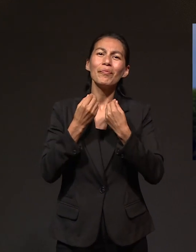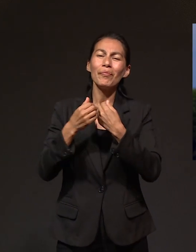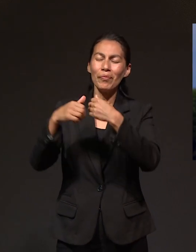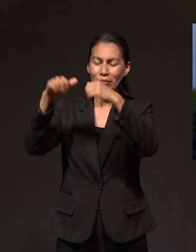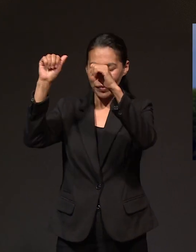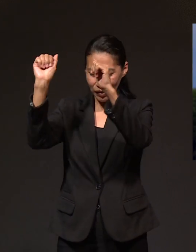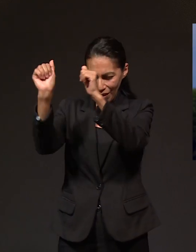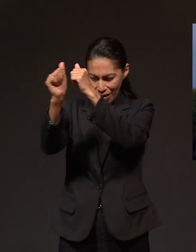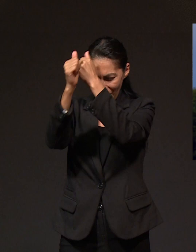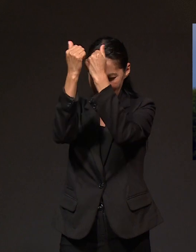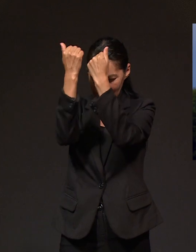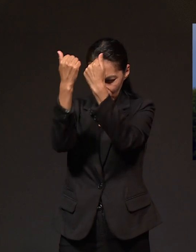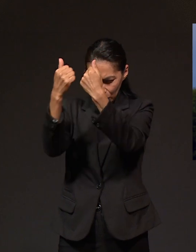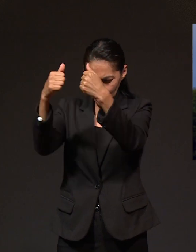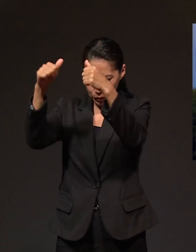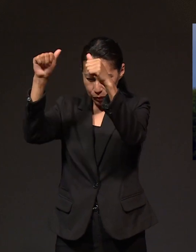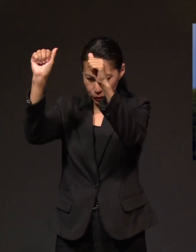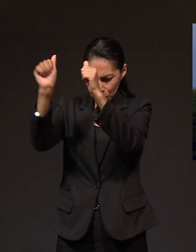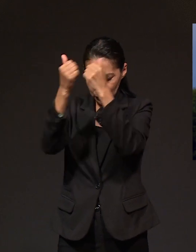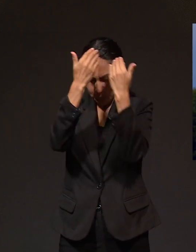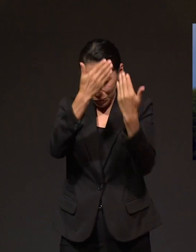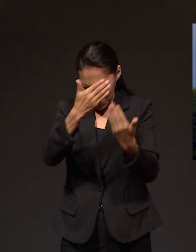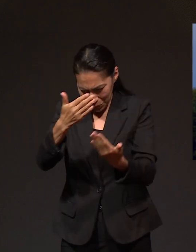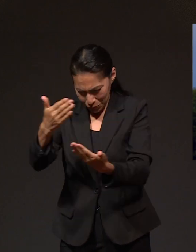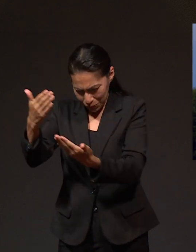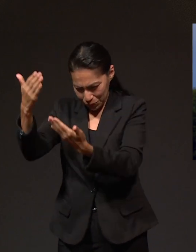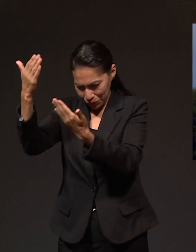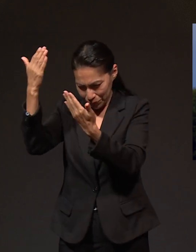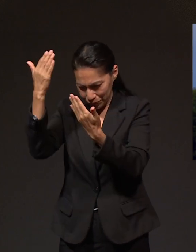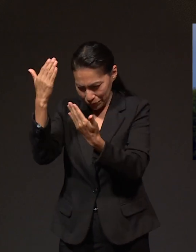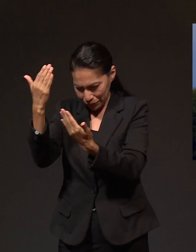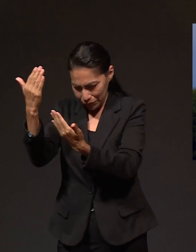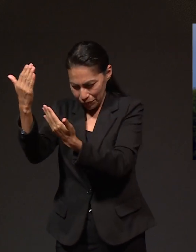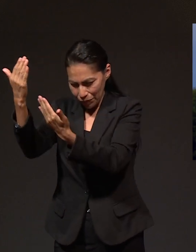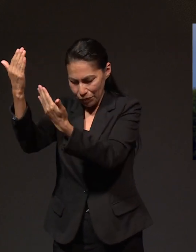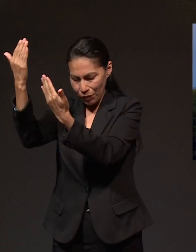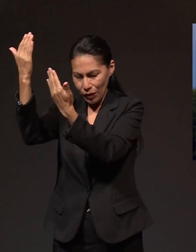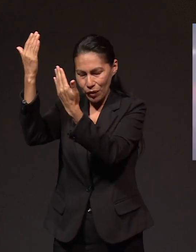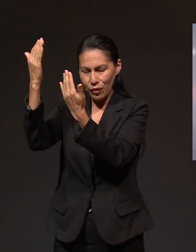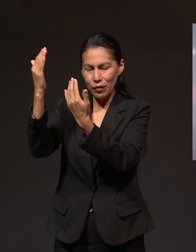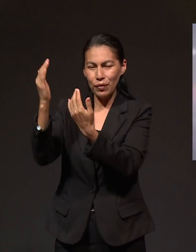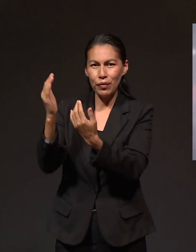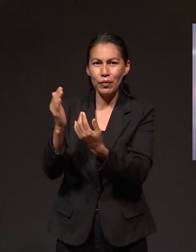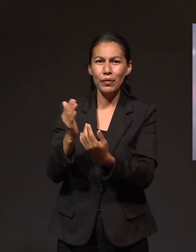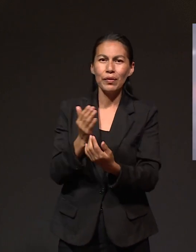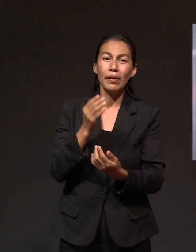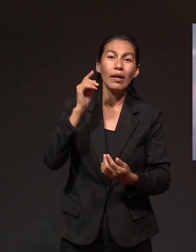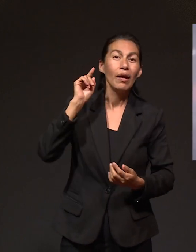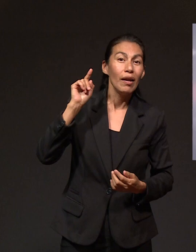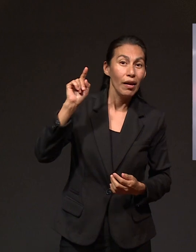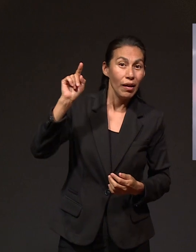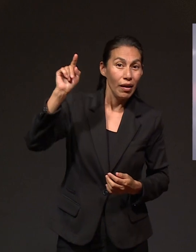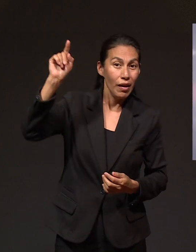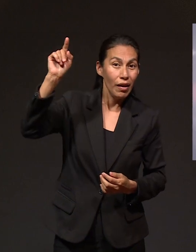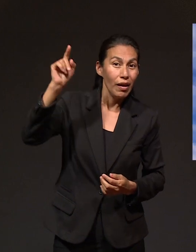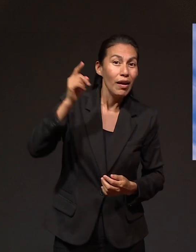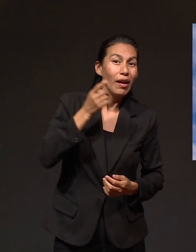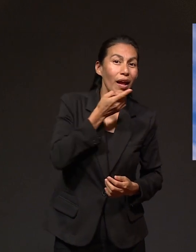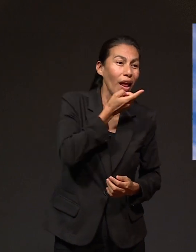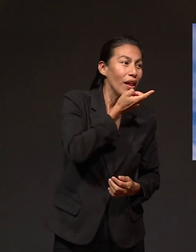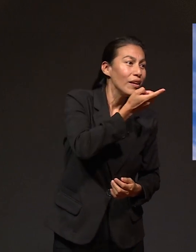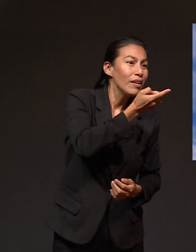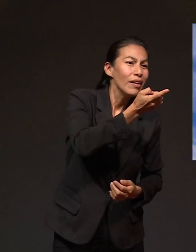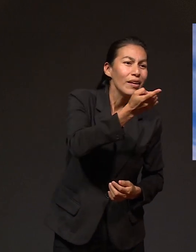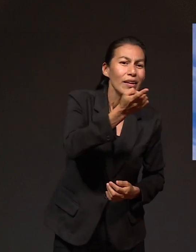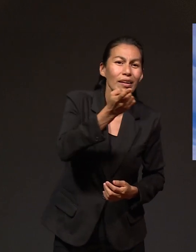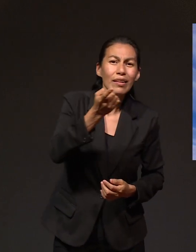es quien